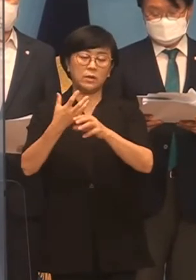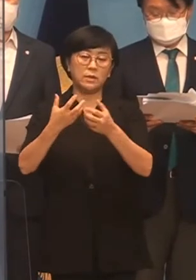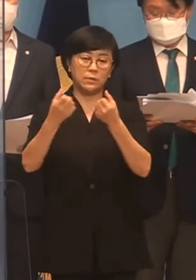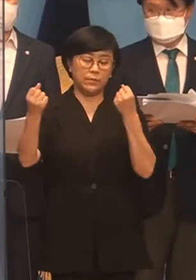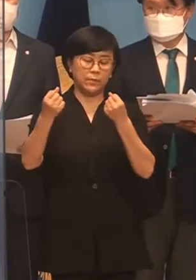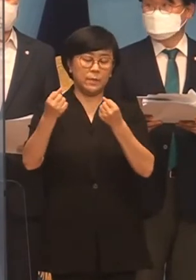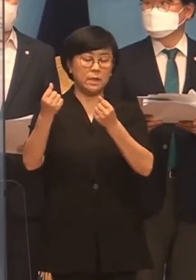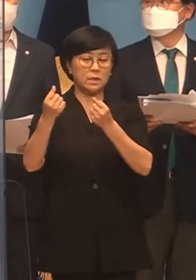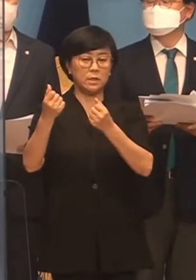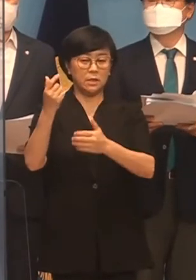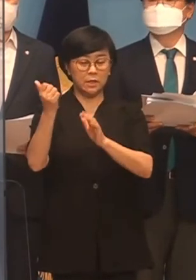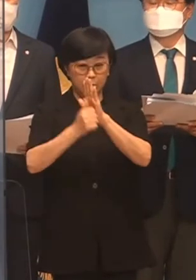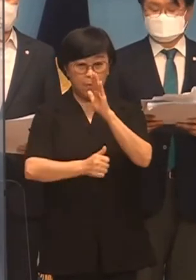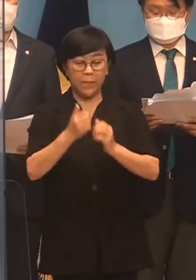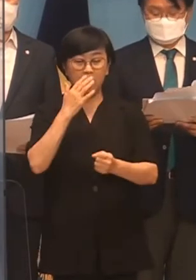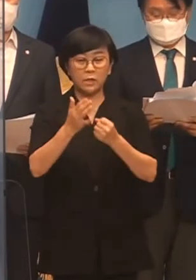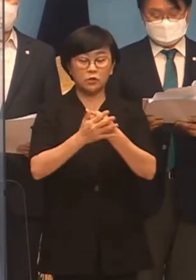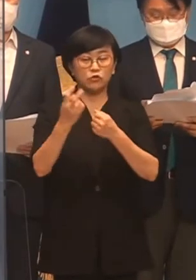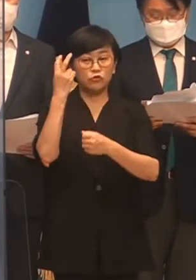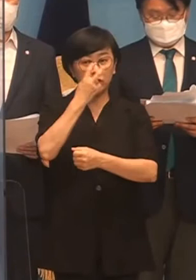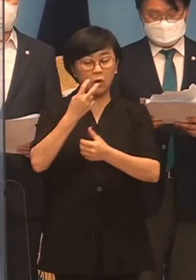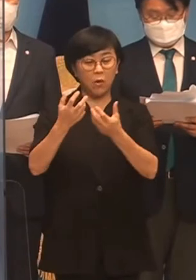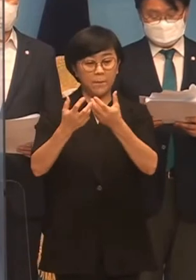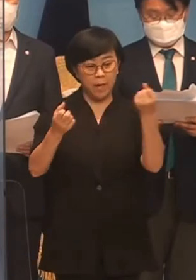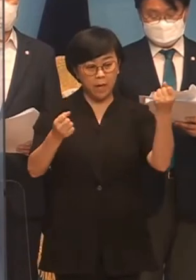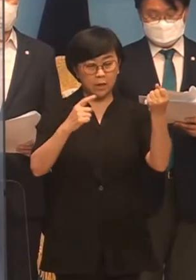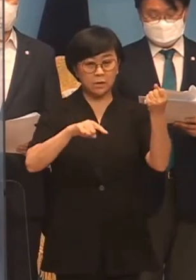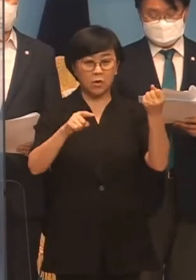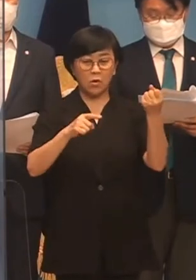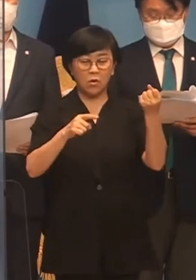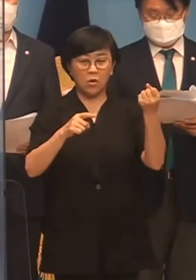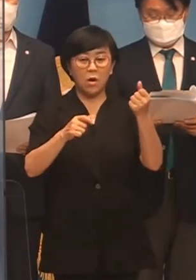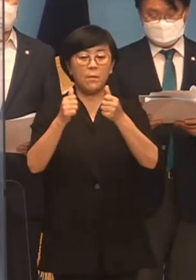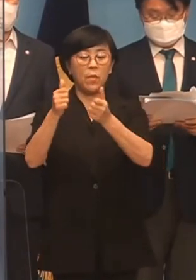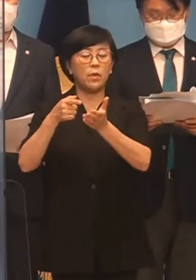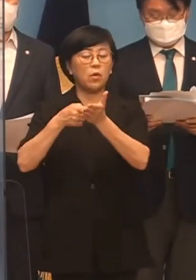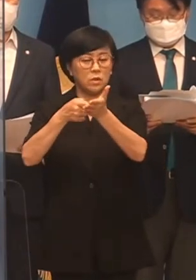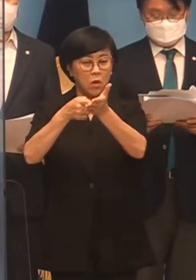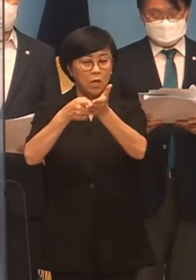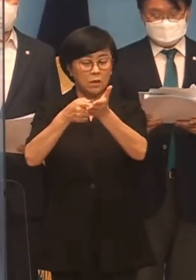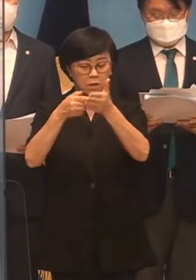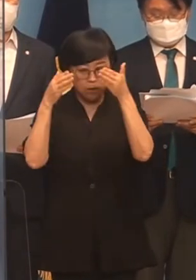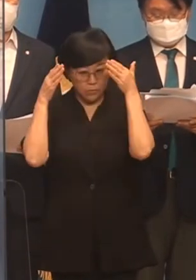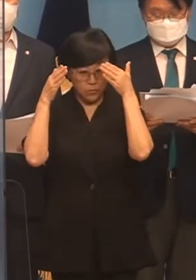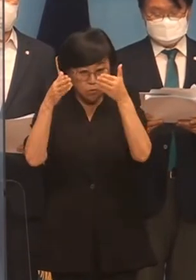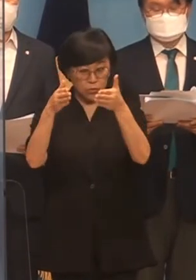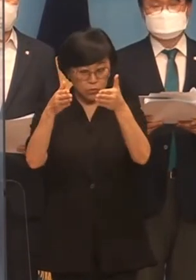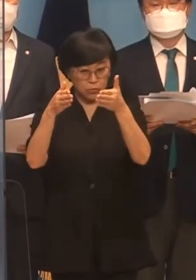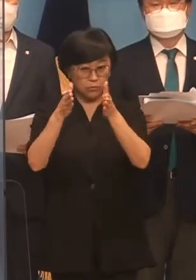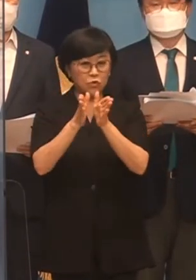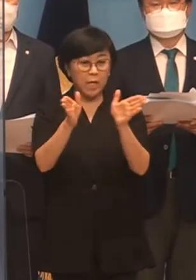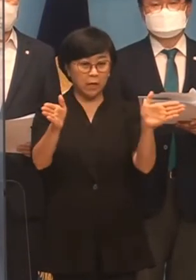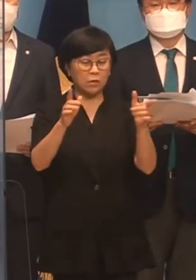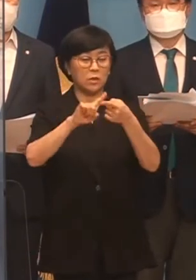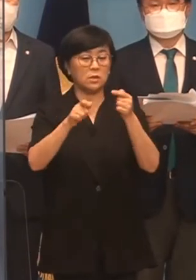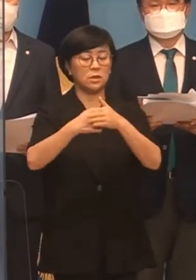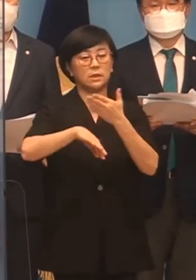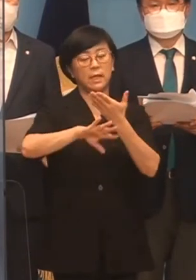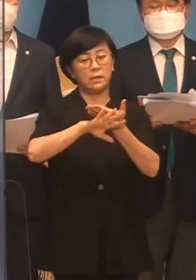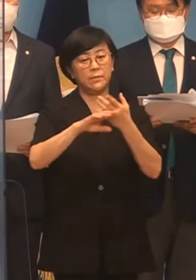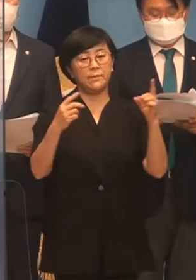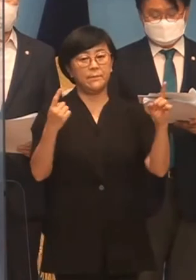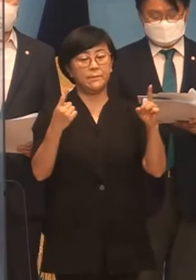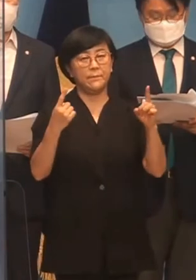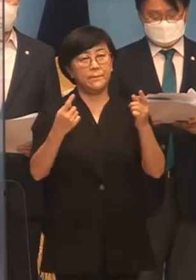없습니다. 검찰로부터 수사권을 떼어내어 검찰이 소추기관 본연의 역할에 집중하도록 하는 것 말고는 다른 개혁